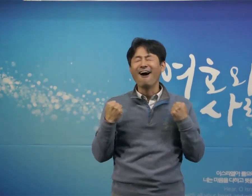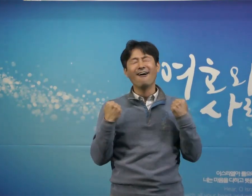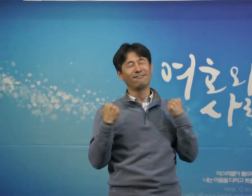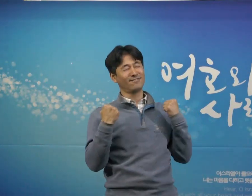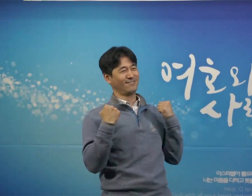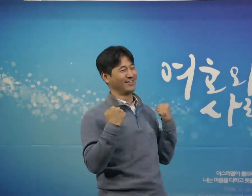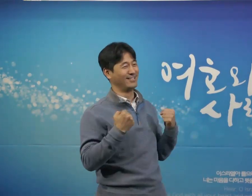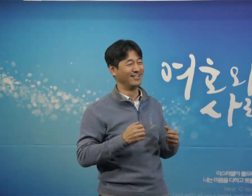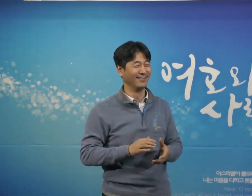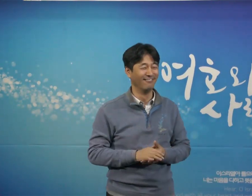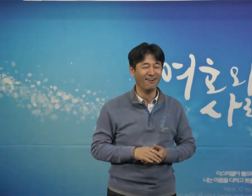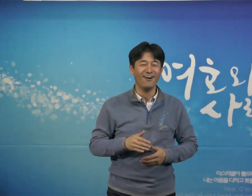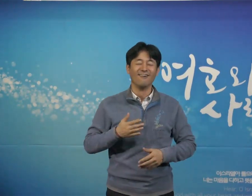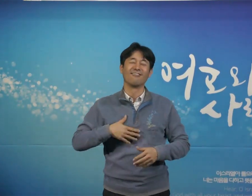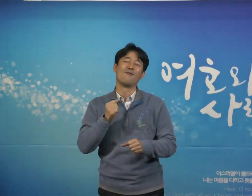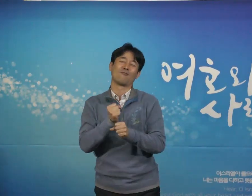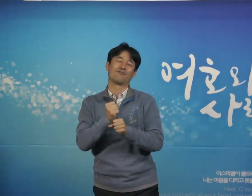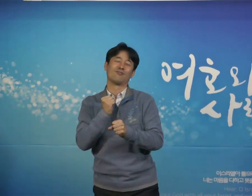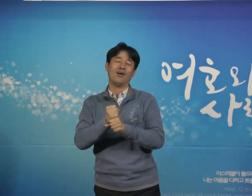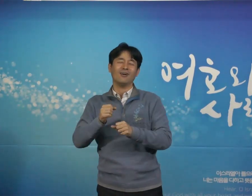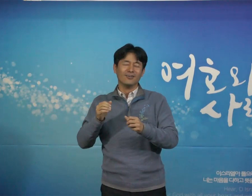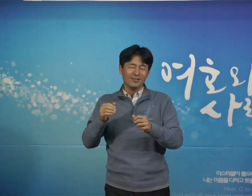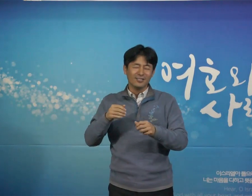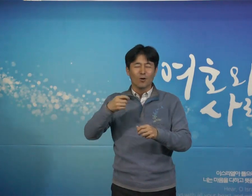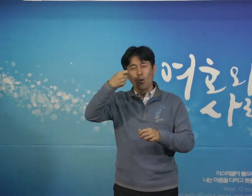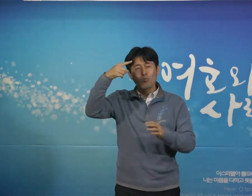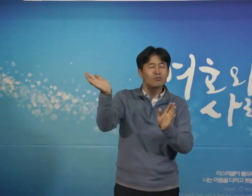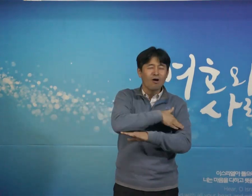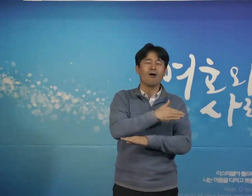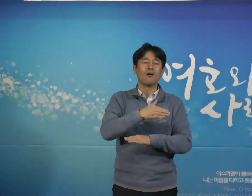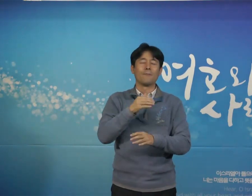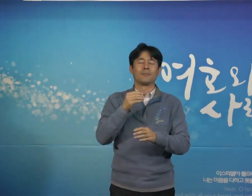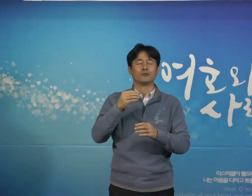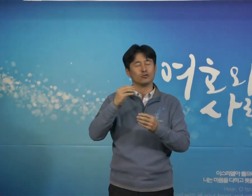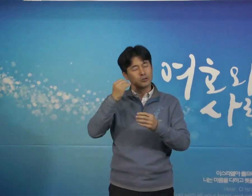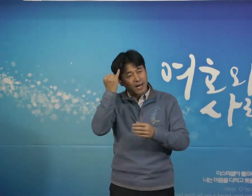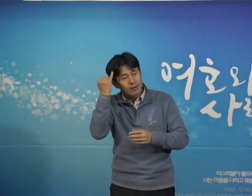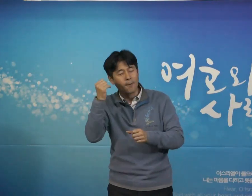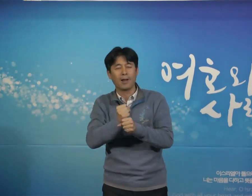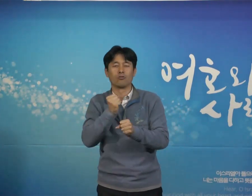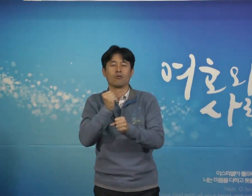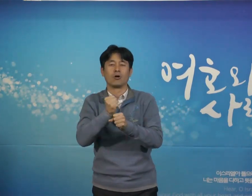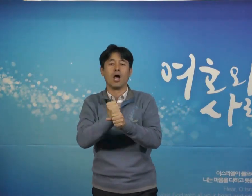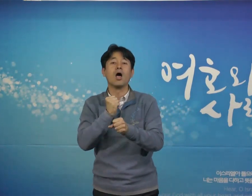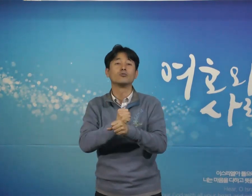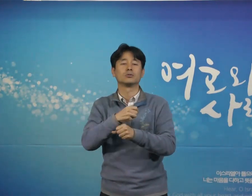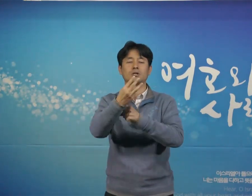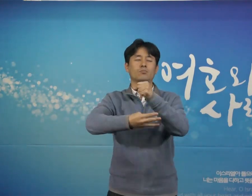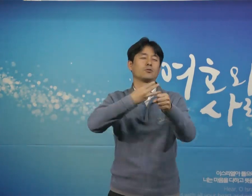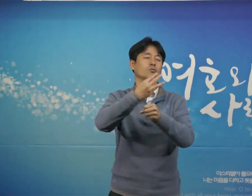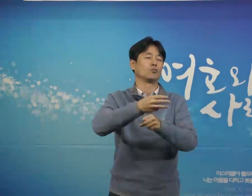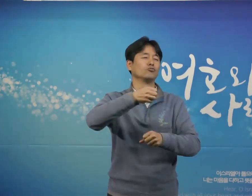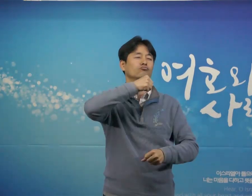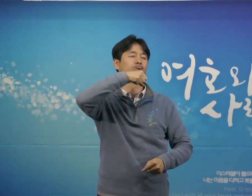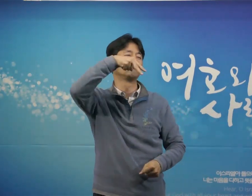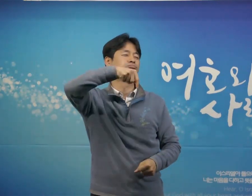해주셨습니다. 그래서 저는 그때부터 제가 만들고 싶은 작품을 고1부터 여러 가지 아이디어를 통해서 3년